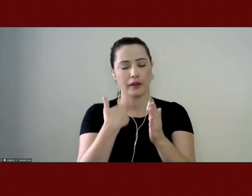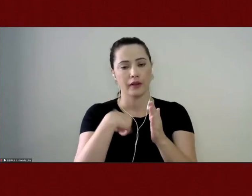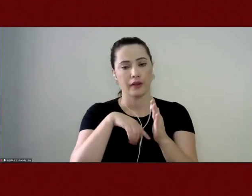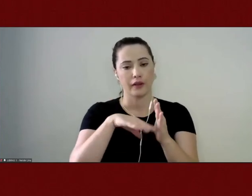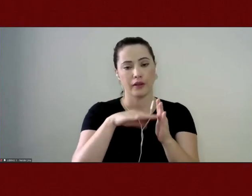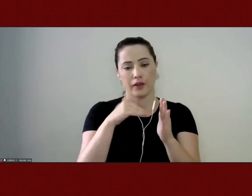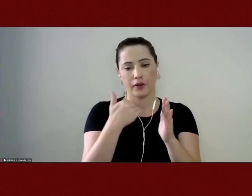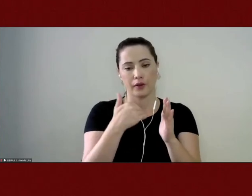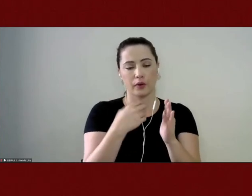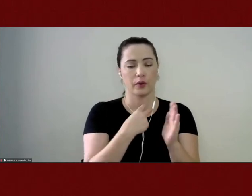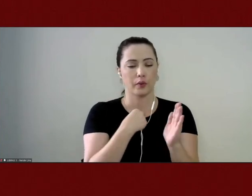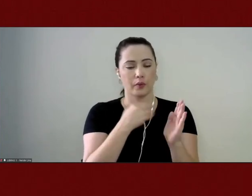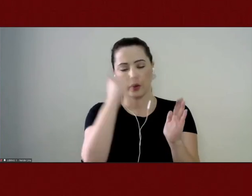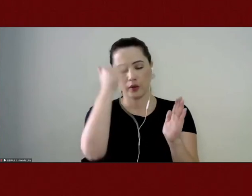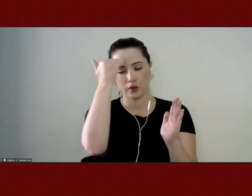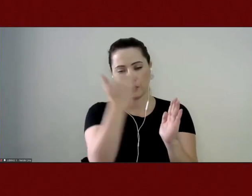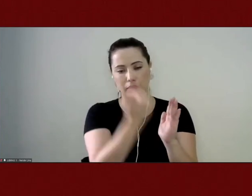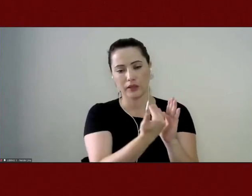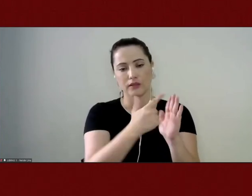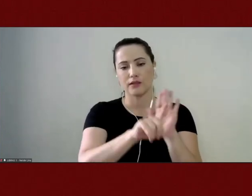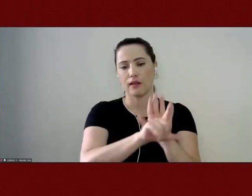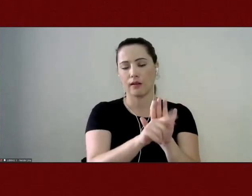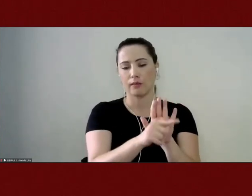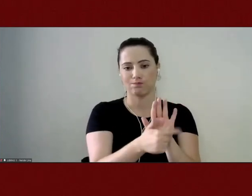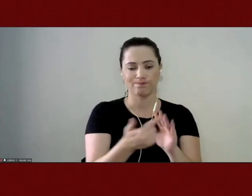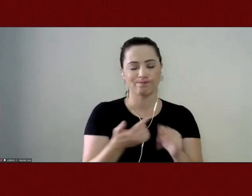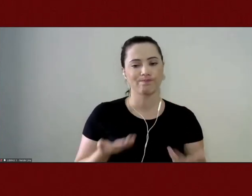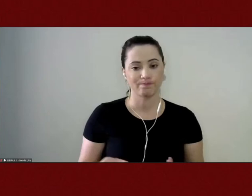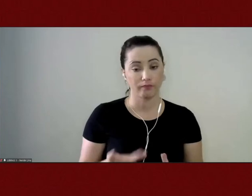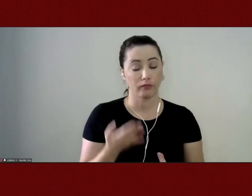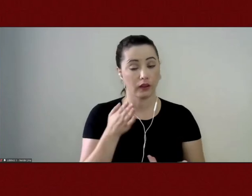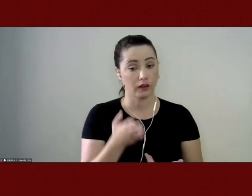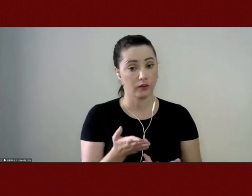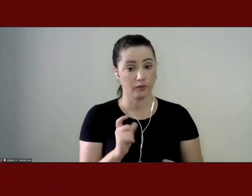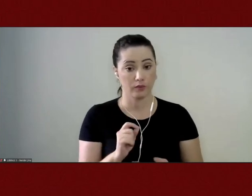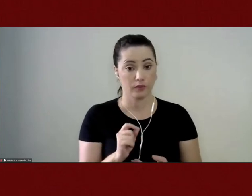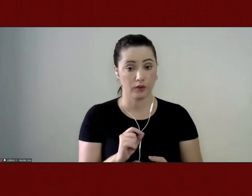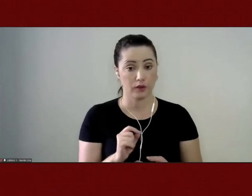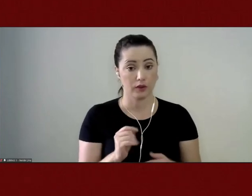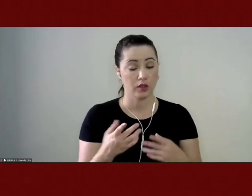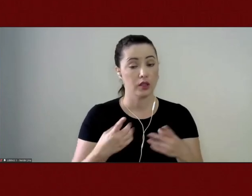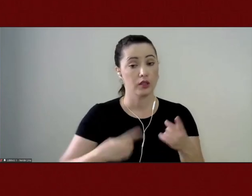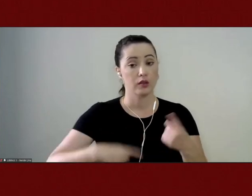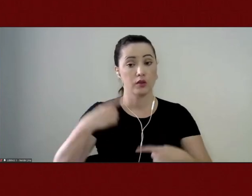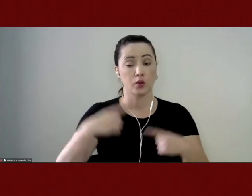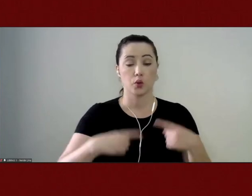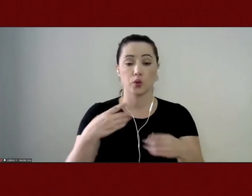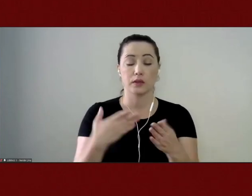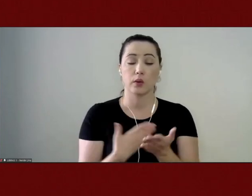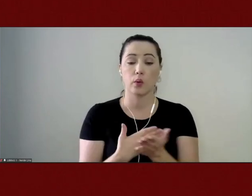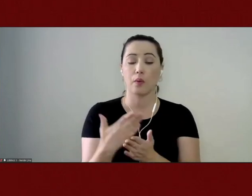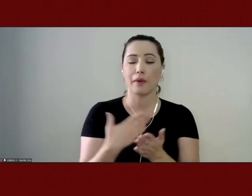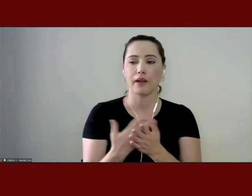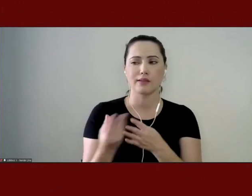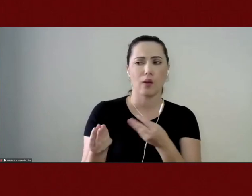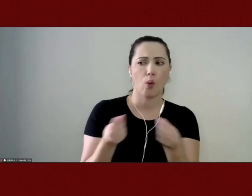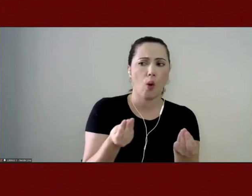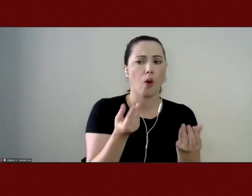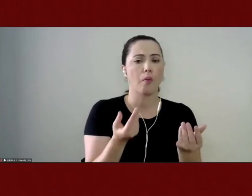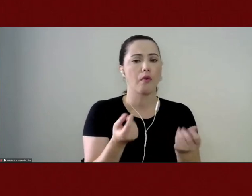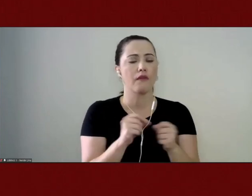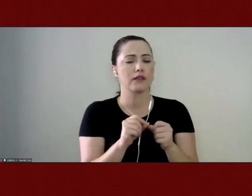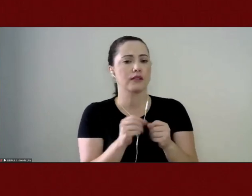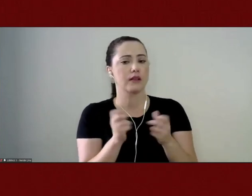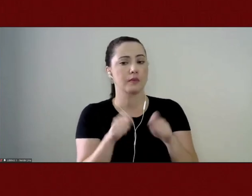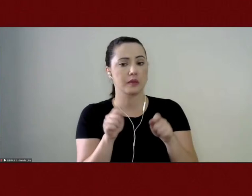Nesse momento, entre os comunistas brasileiros, se abre um grande debate sobre o que fazer. É preciso